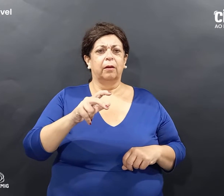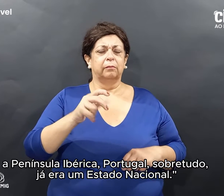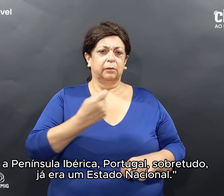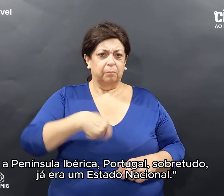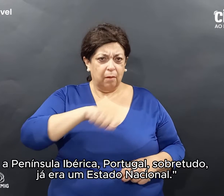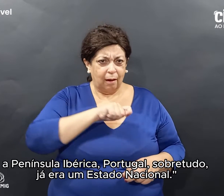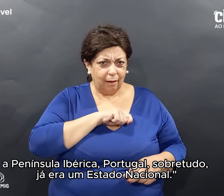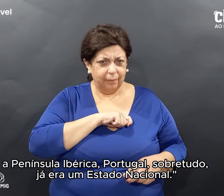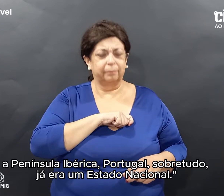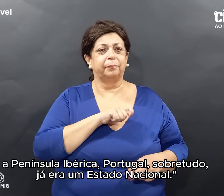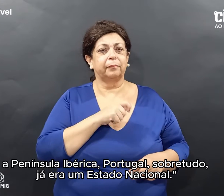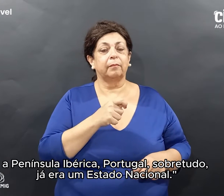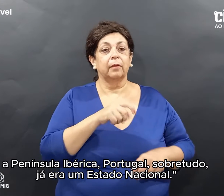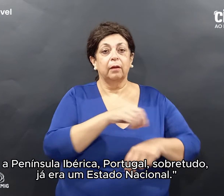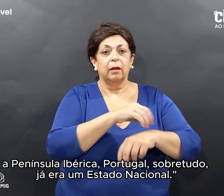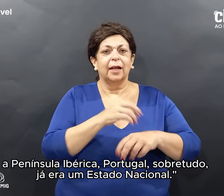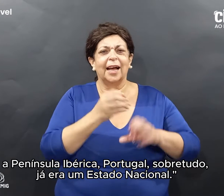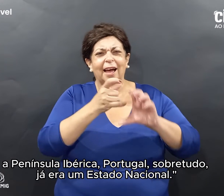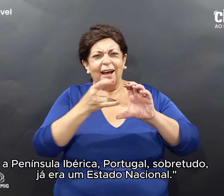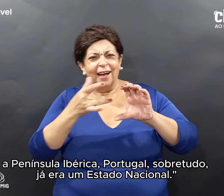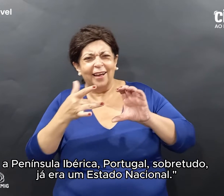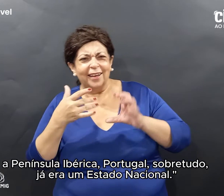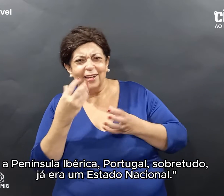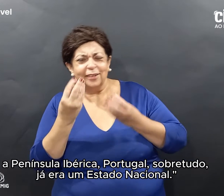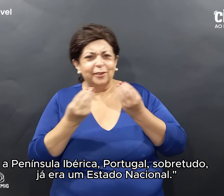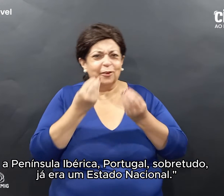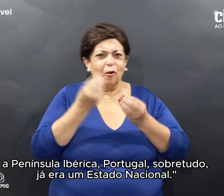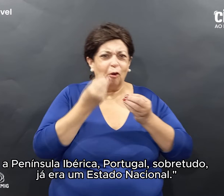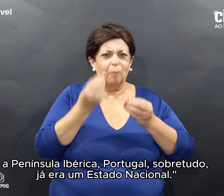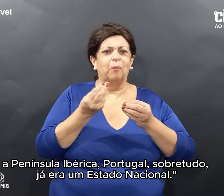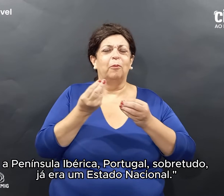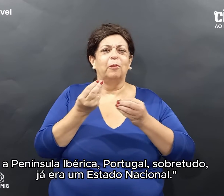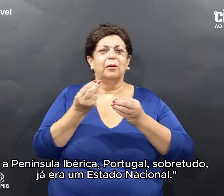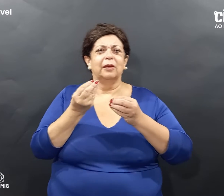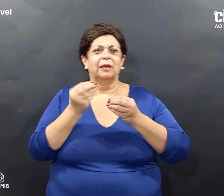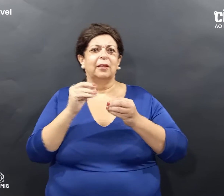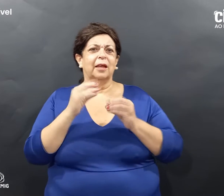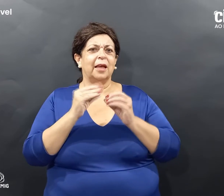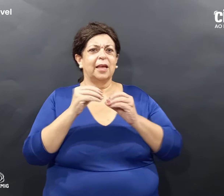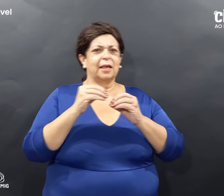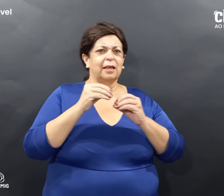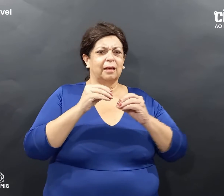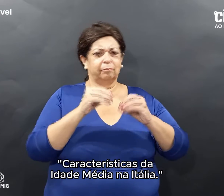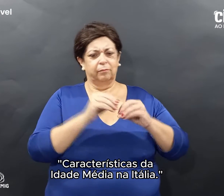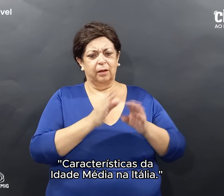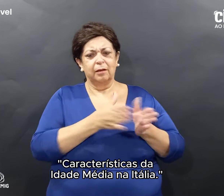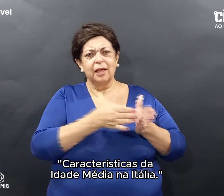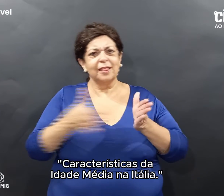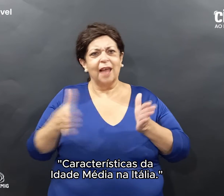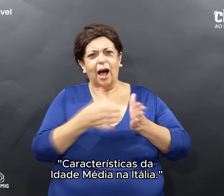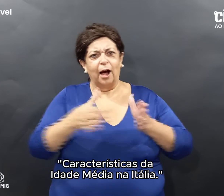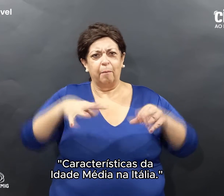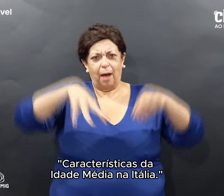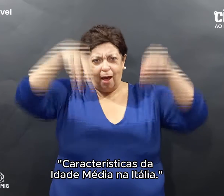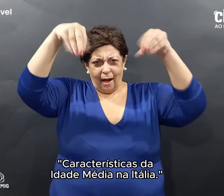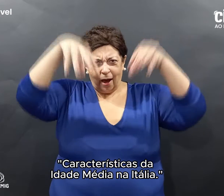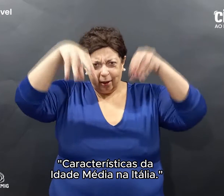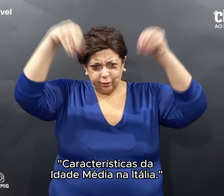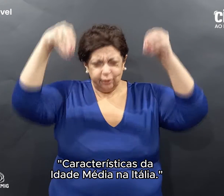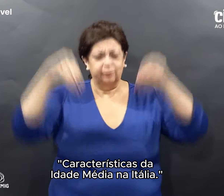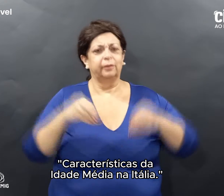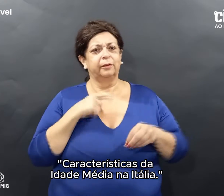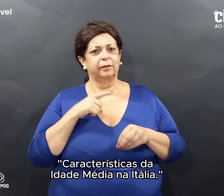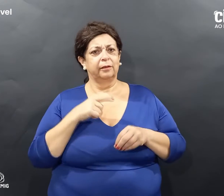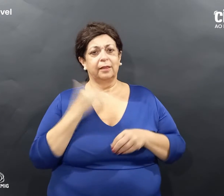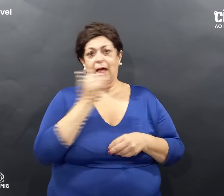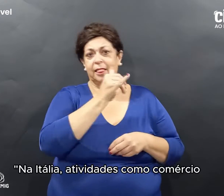tal, a Península Ibérica, Portugal, sobretudo, já era um estado nacional. Características da Idade Média